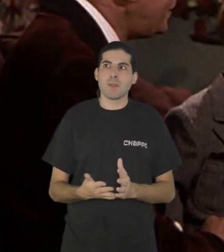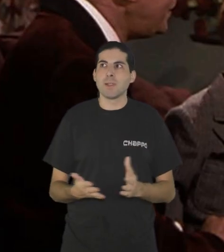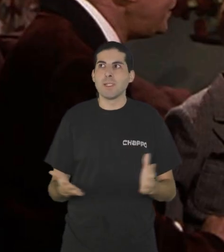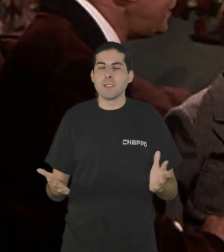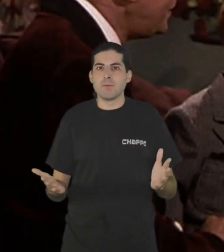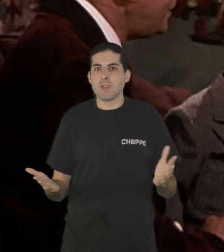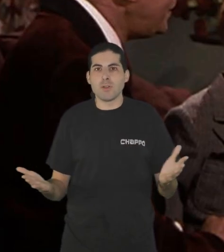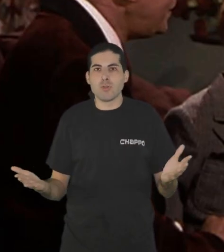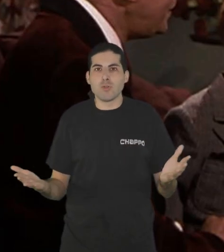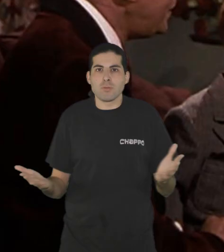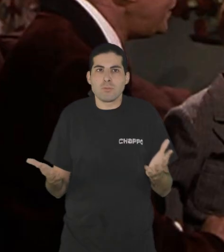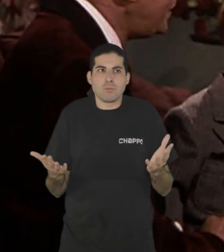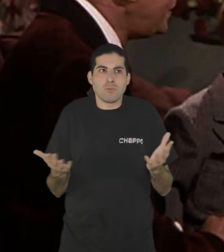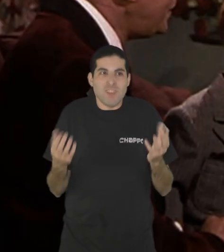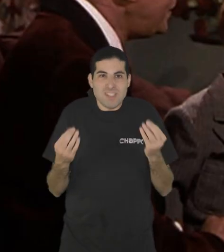doppi,